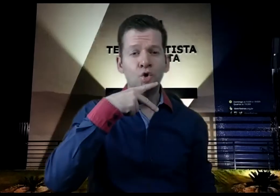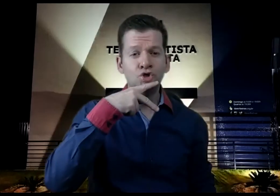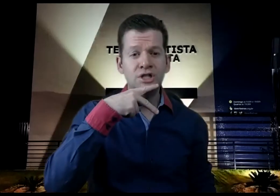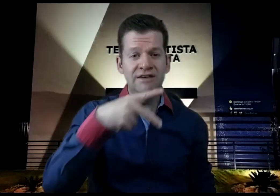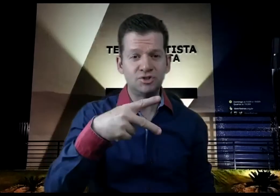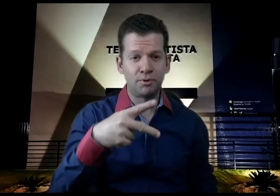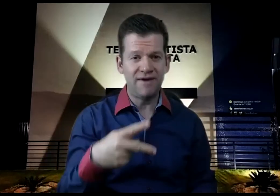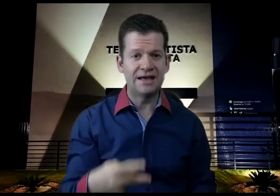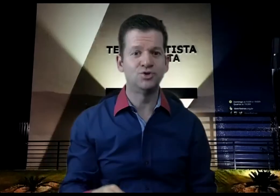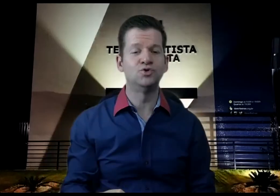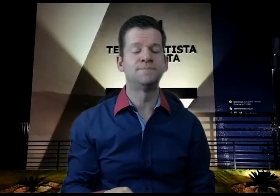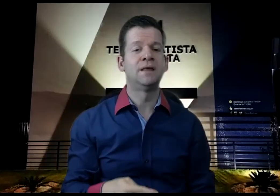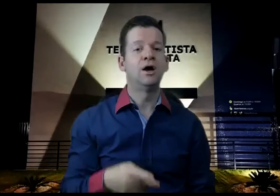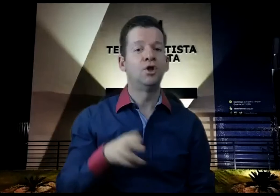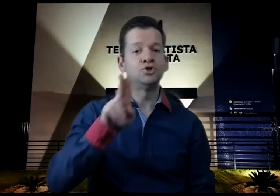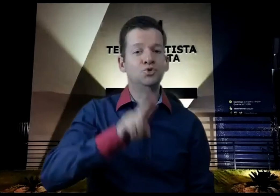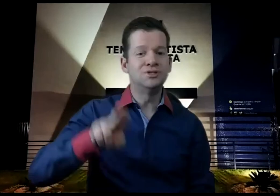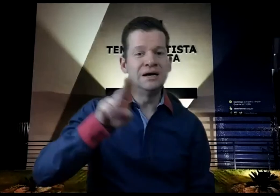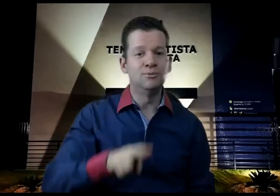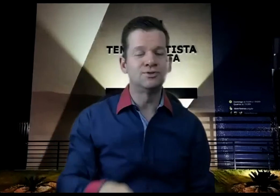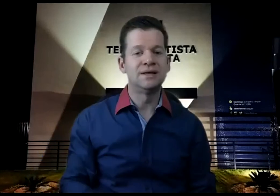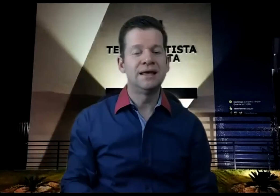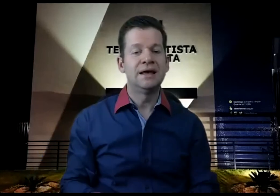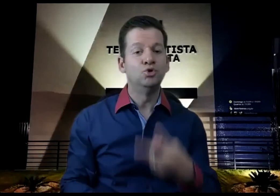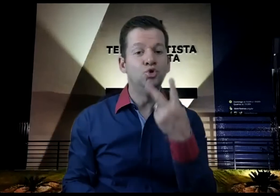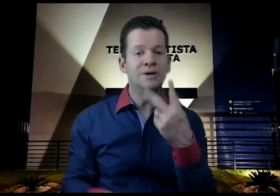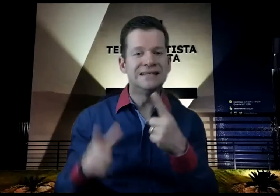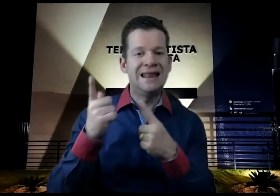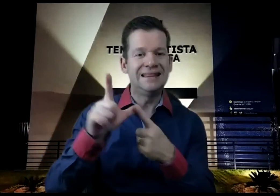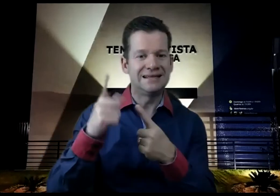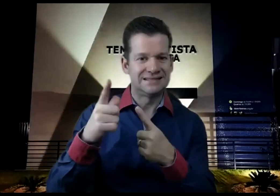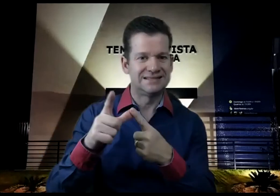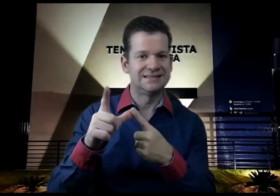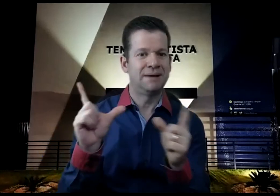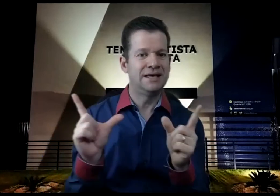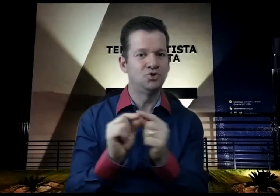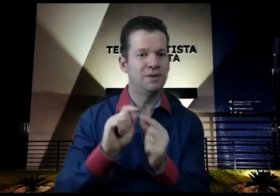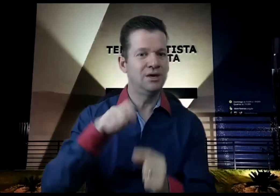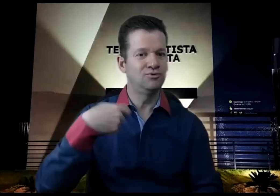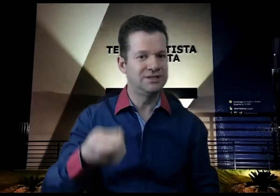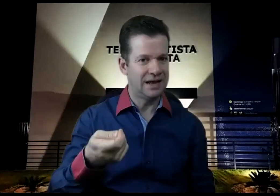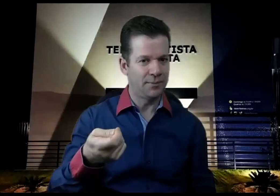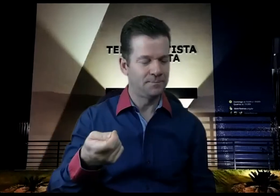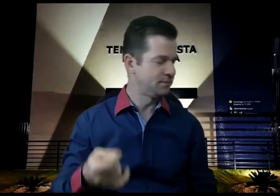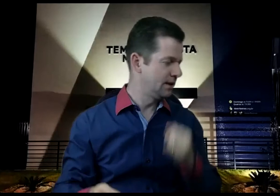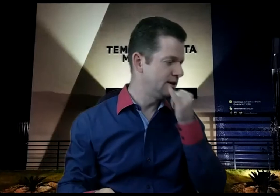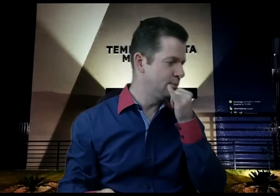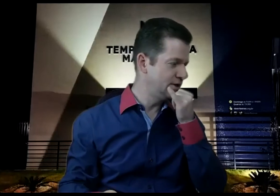Os livros proféticos, nós usamos 2 letras para resumir o sinal. Então, por